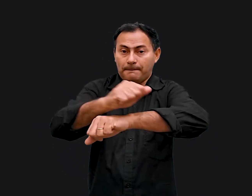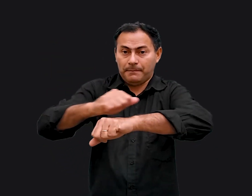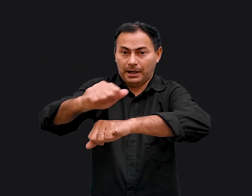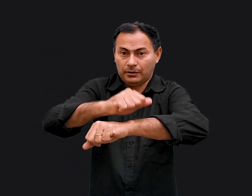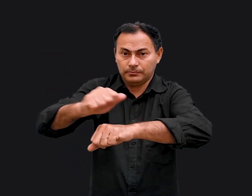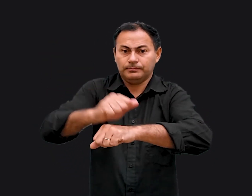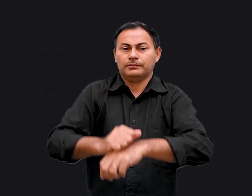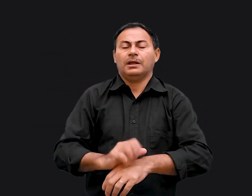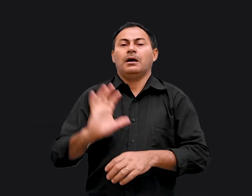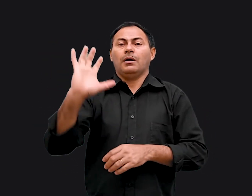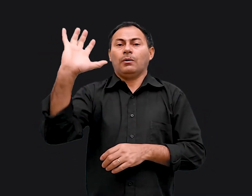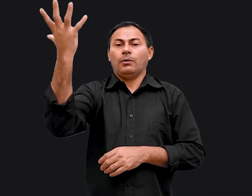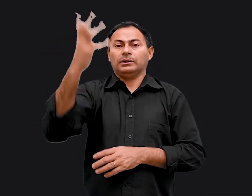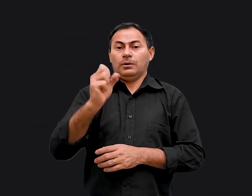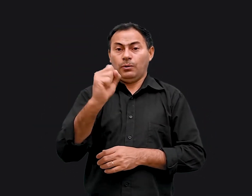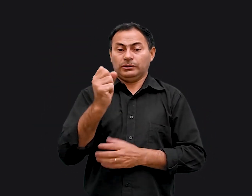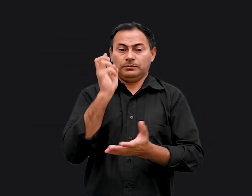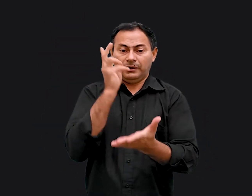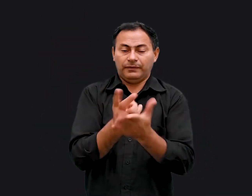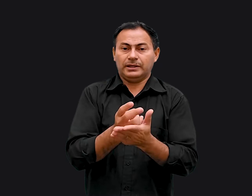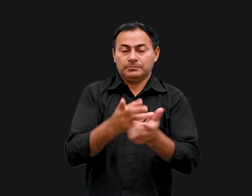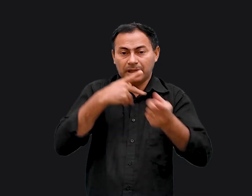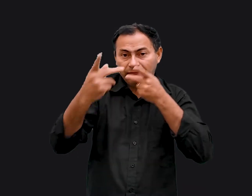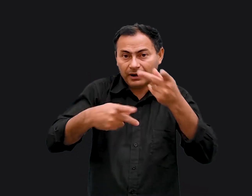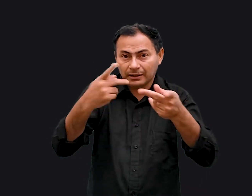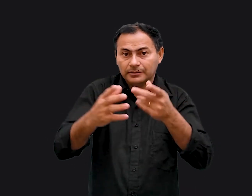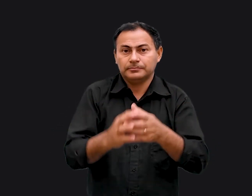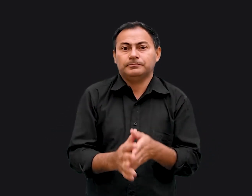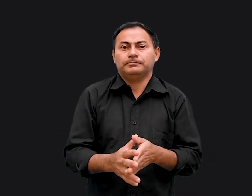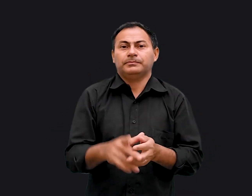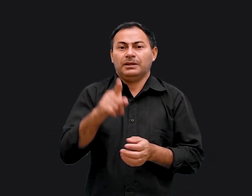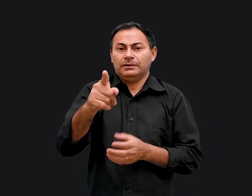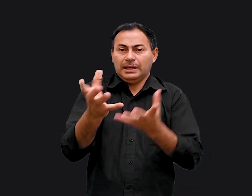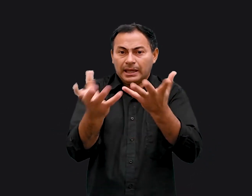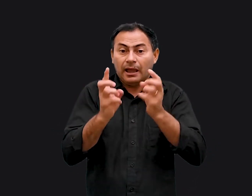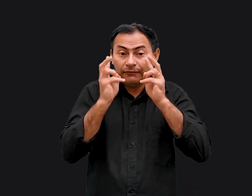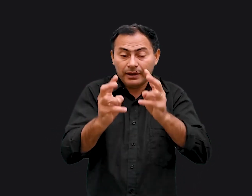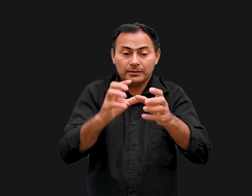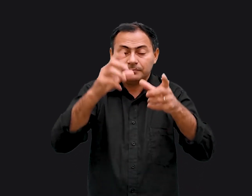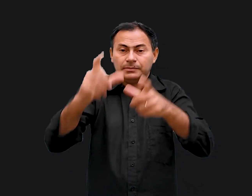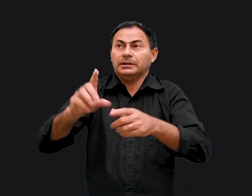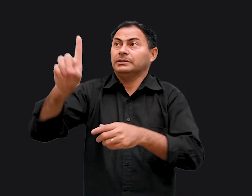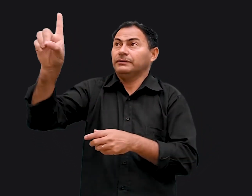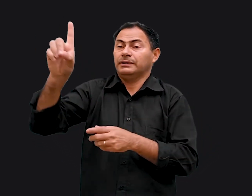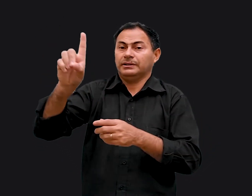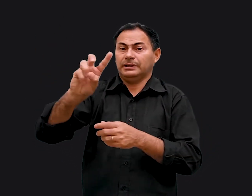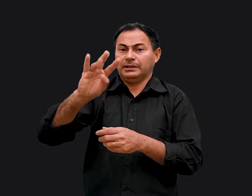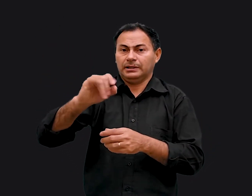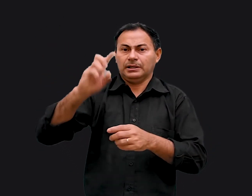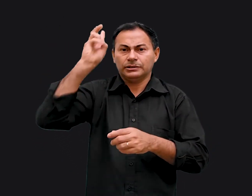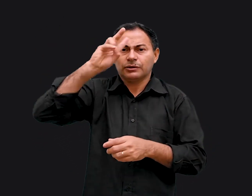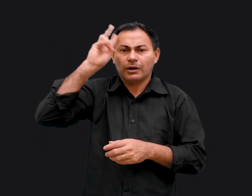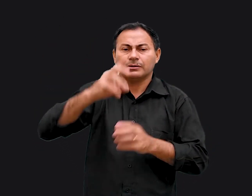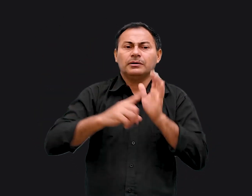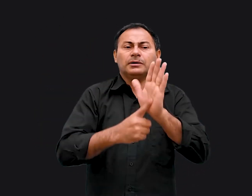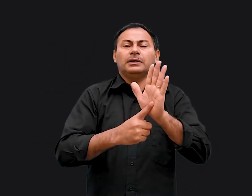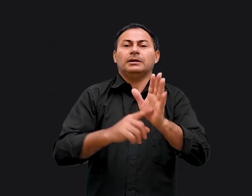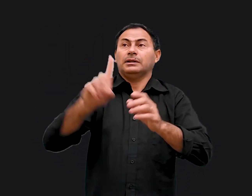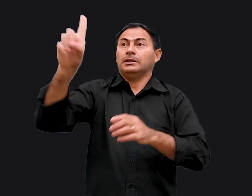Abraão. Isso acontece 8 vezes na narrativa. Se você quer ver a parte divina da história, estude as aparições de